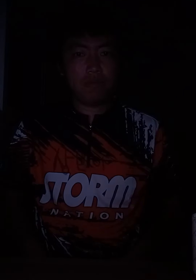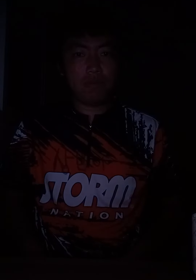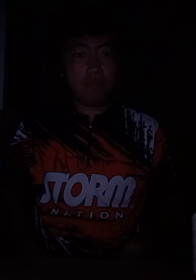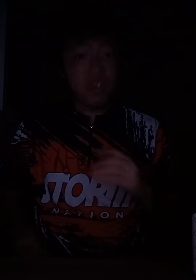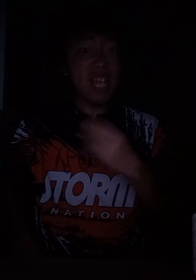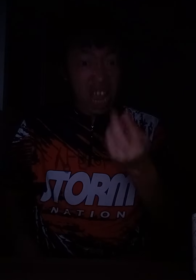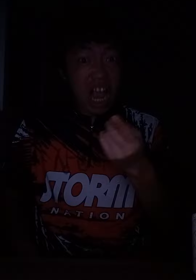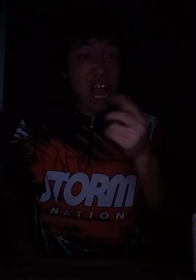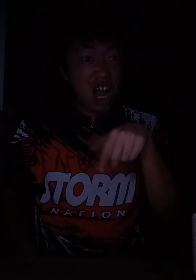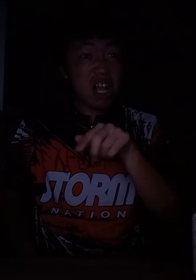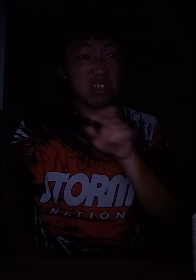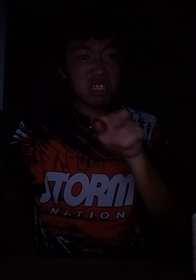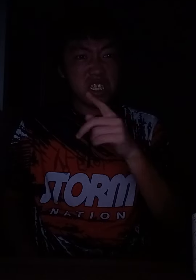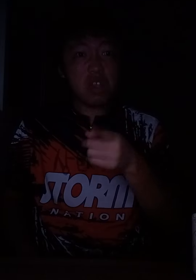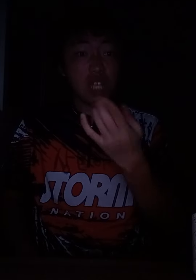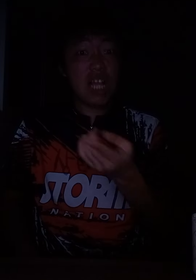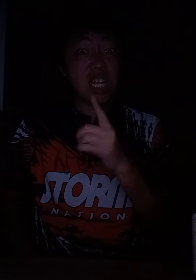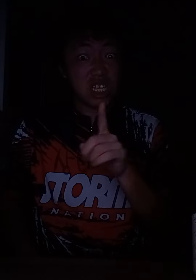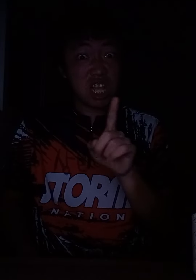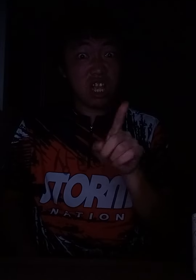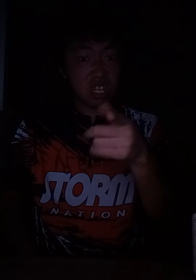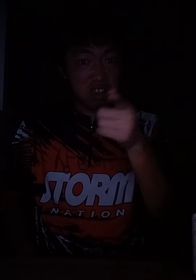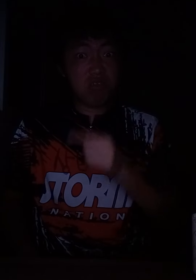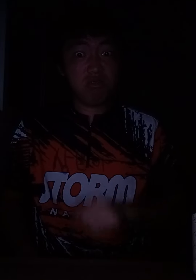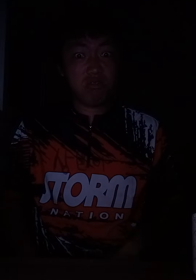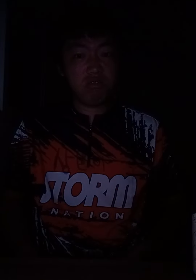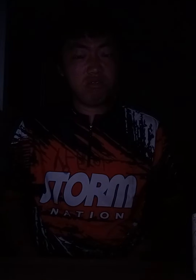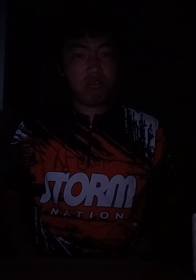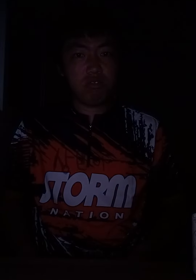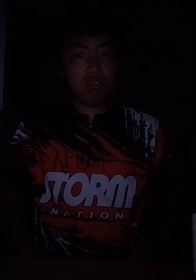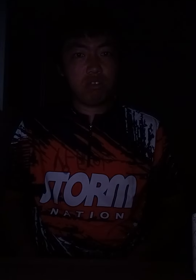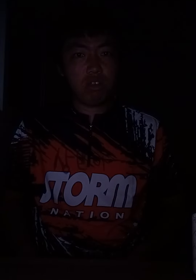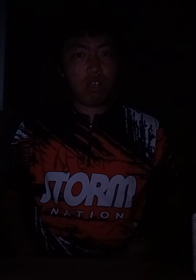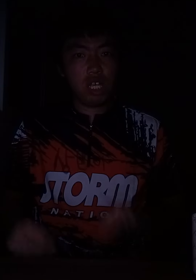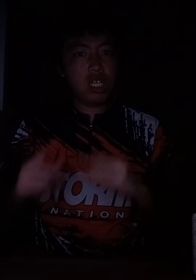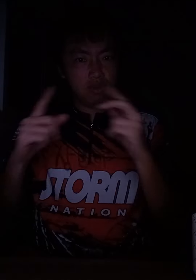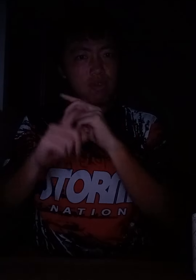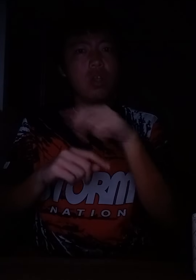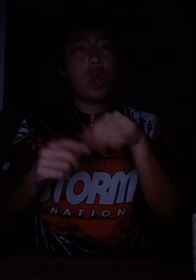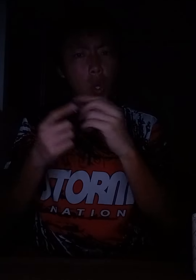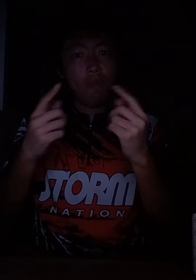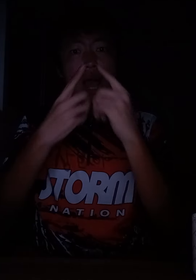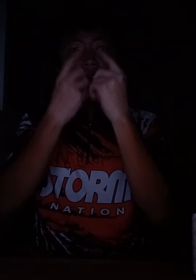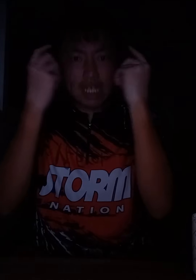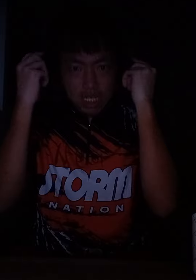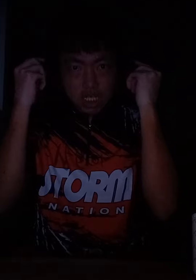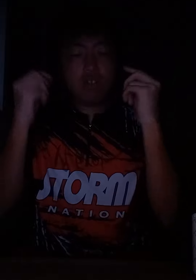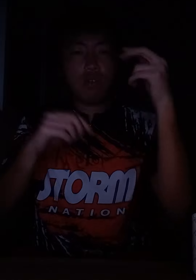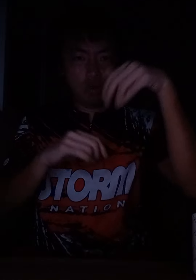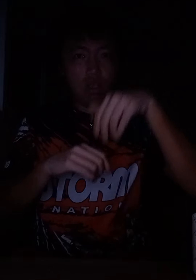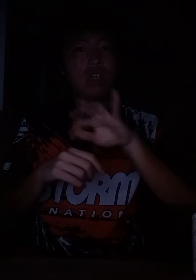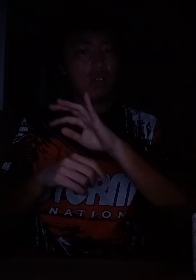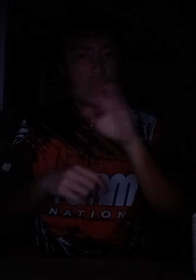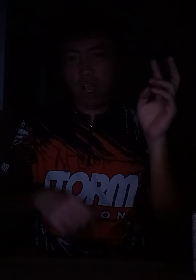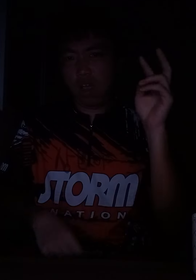야! 진짜 장난치나. 승무원이 거듭 마스크를 제대로 쓰라고 하자 다시